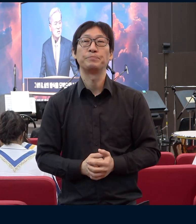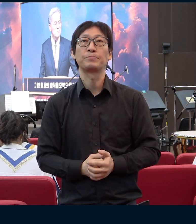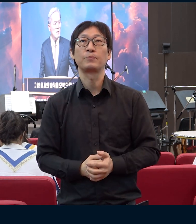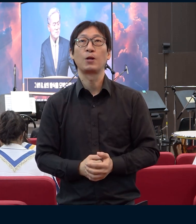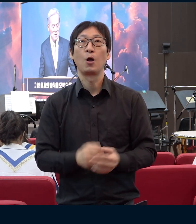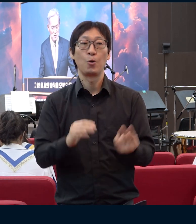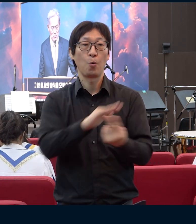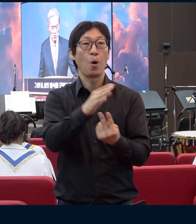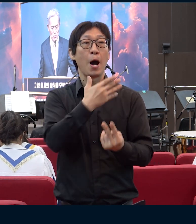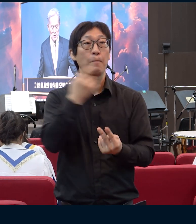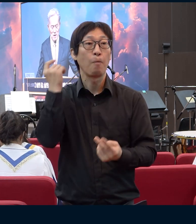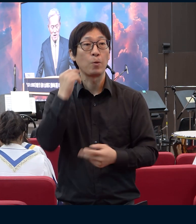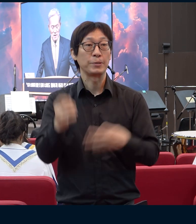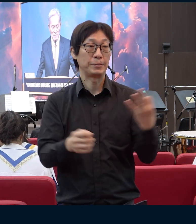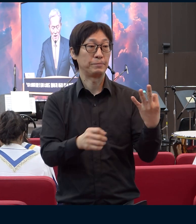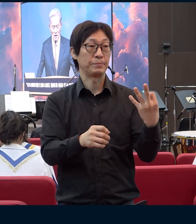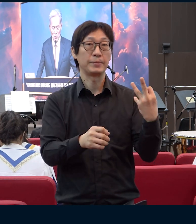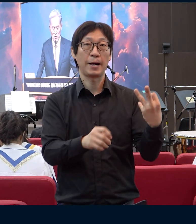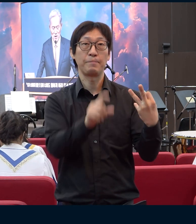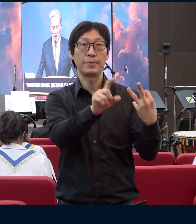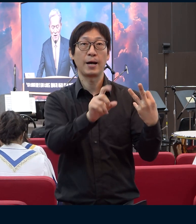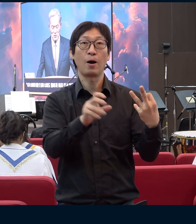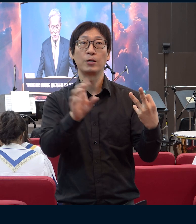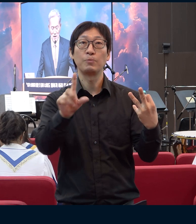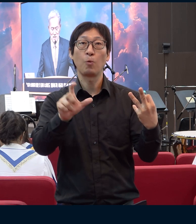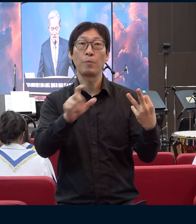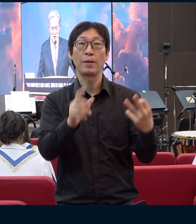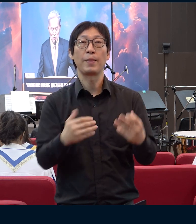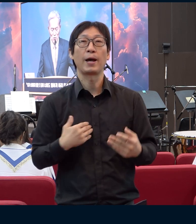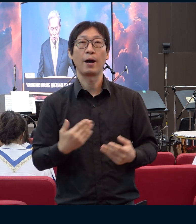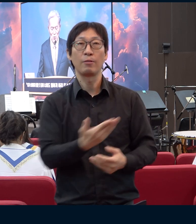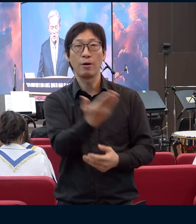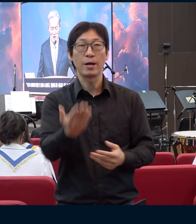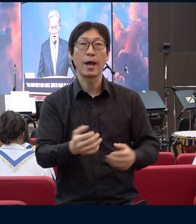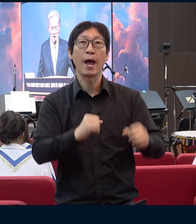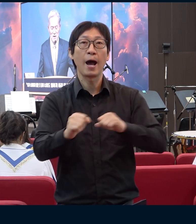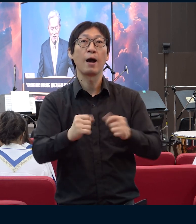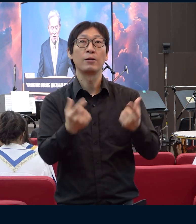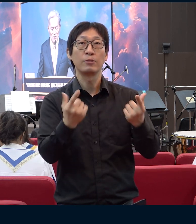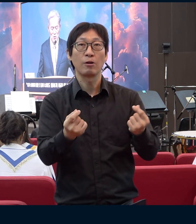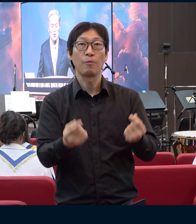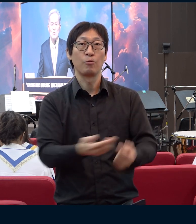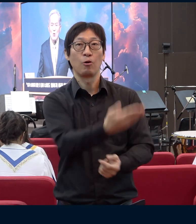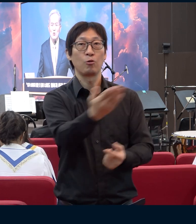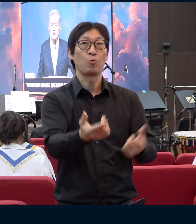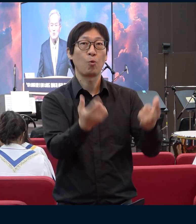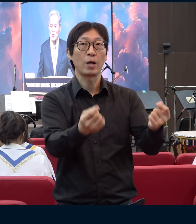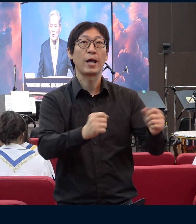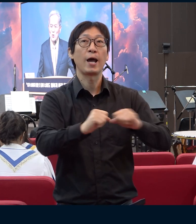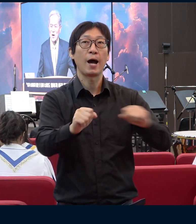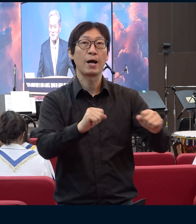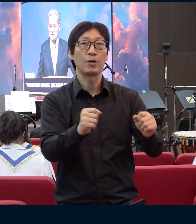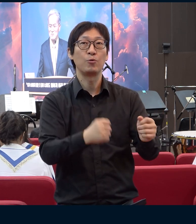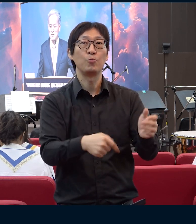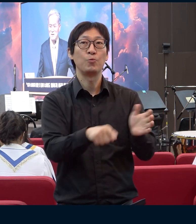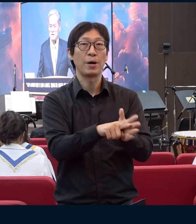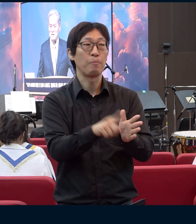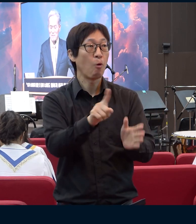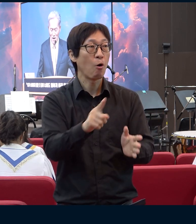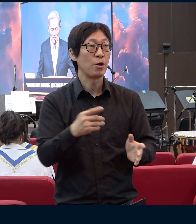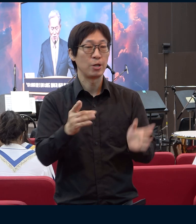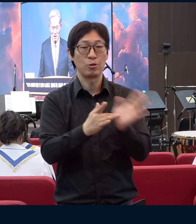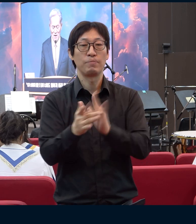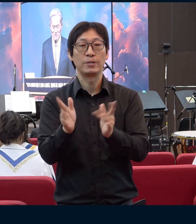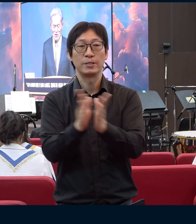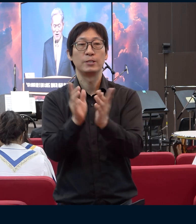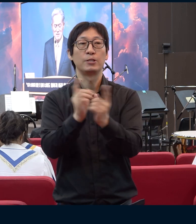요한복음 13장 15절 보니까 내가 너희에게 행한 것 같이 너희도 행하게 하려 하여 본을 보였노라 그랬습니다.